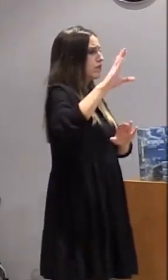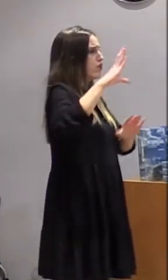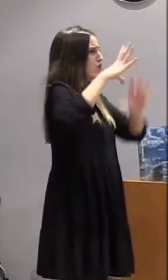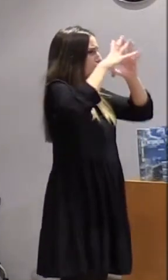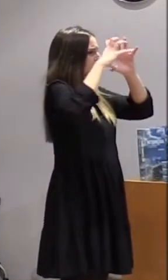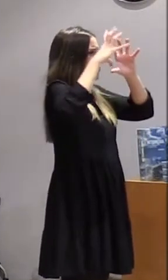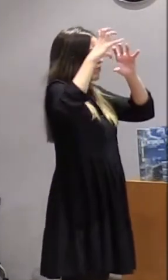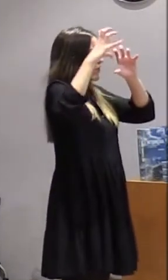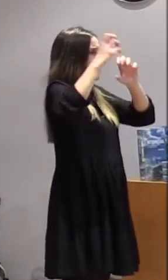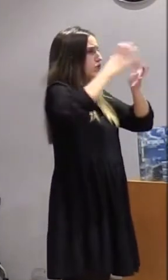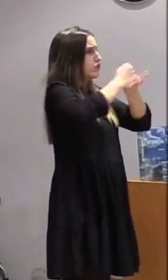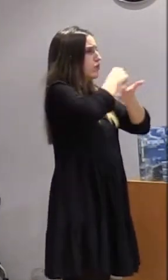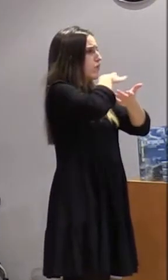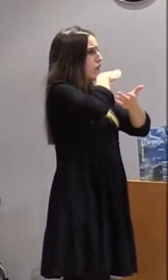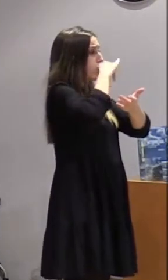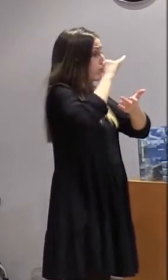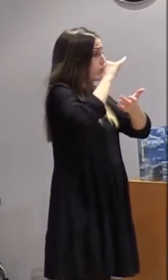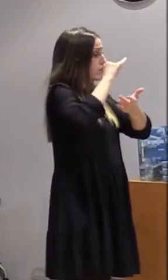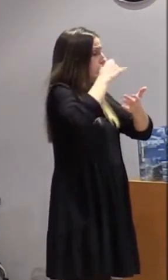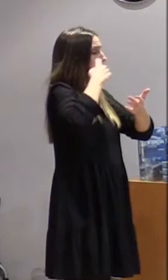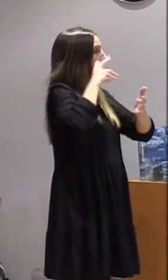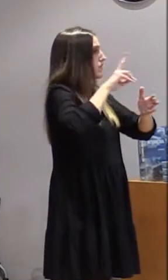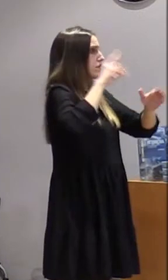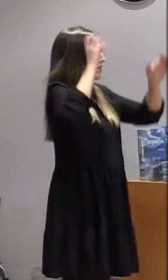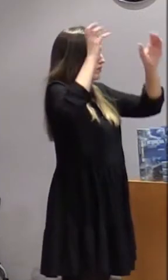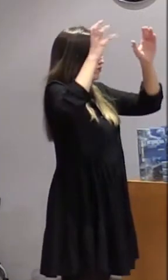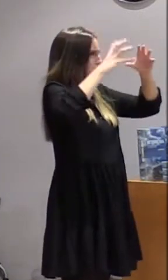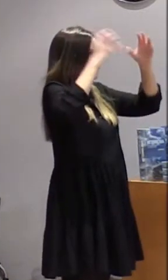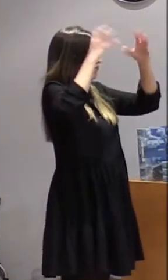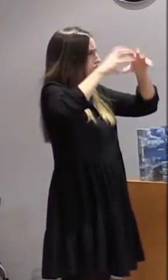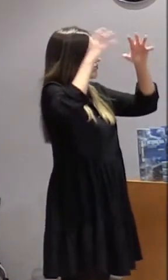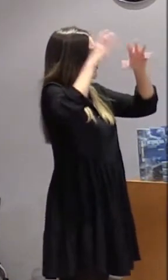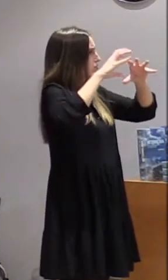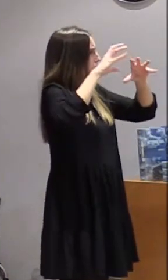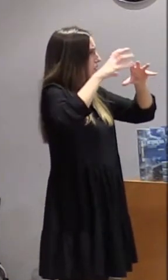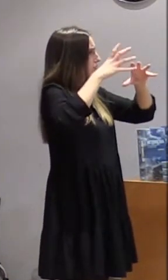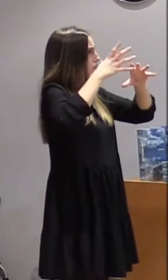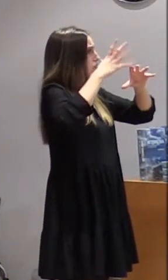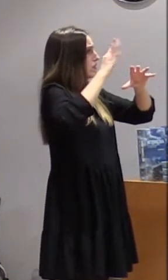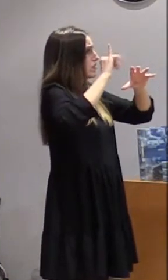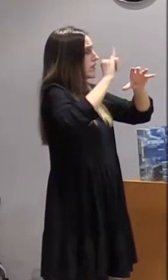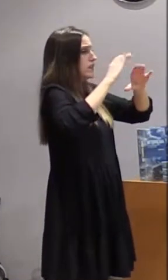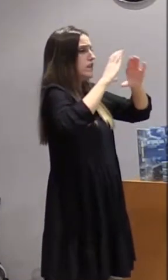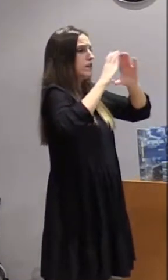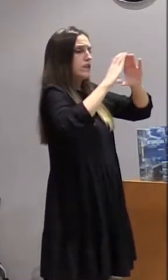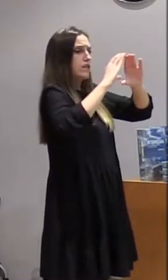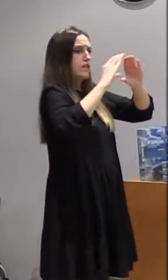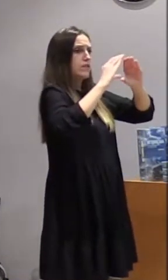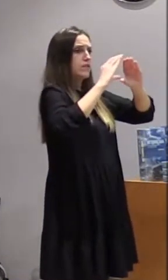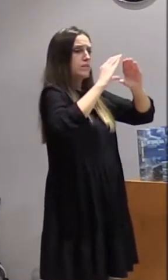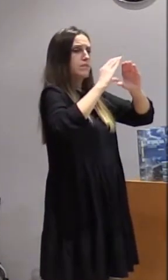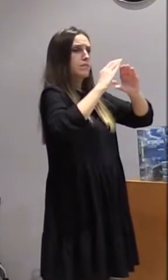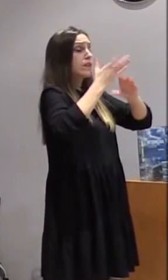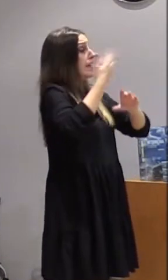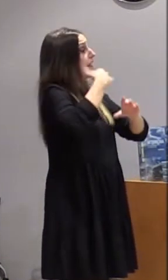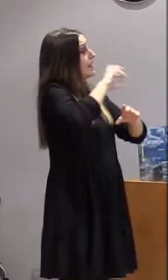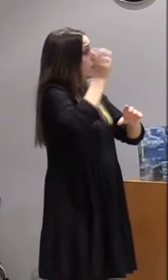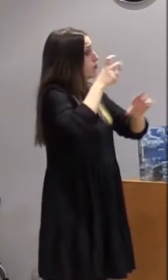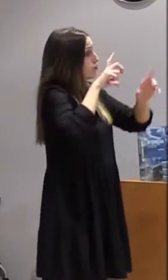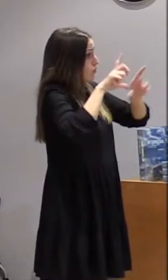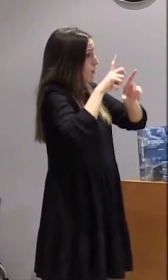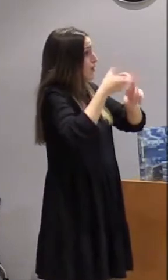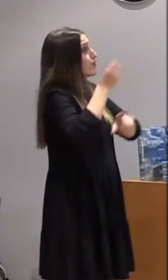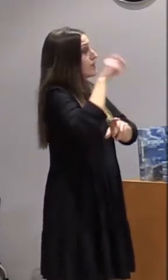azul, y se ve claramente que la tormenta, que en el cuadro de la laguna Estigia también aparecía, además